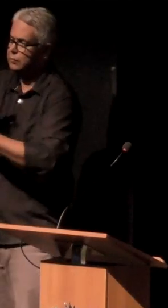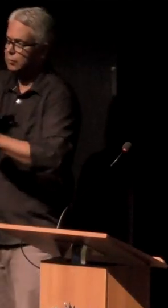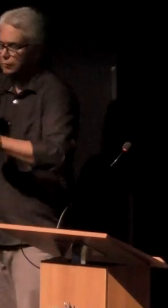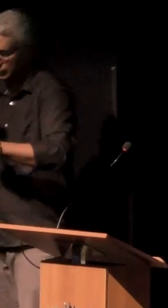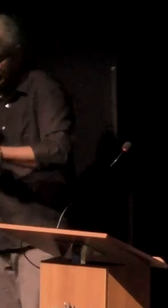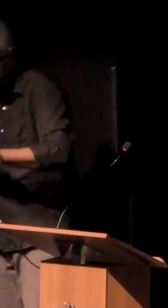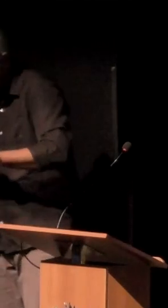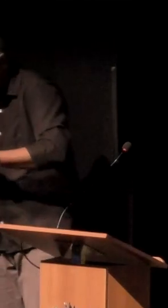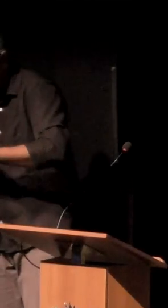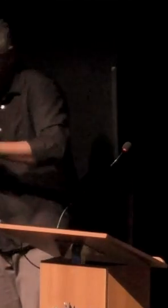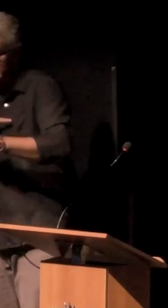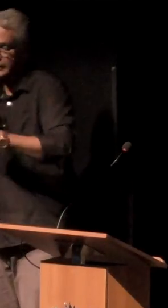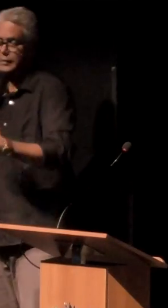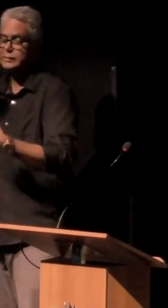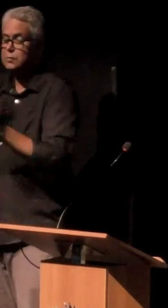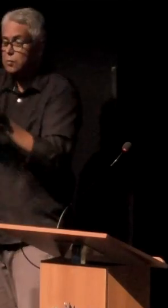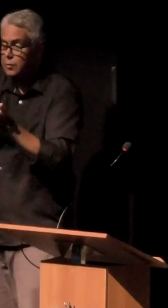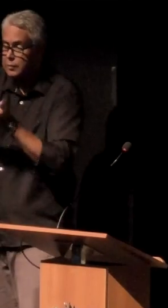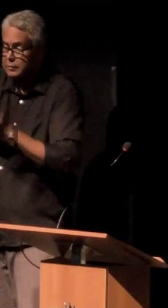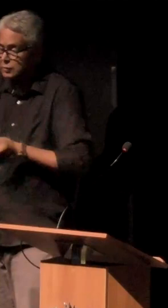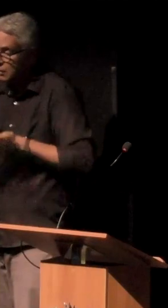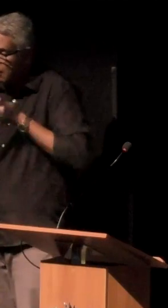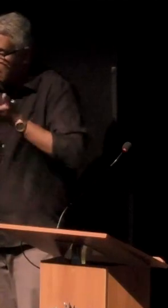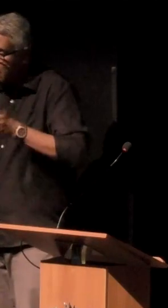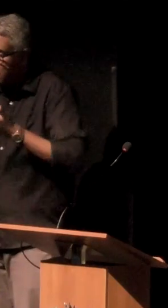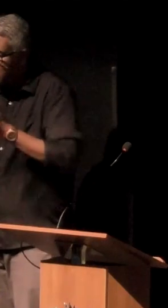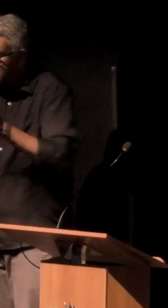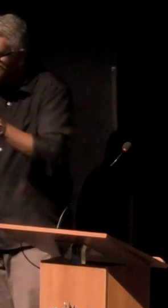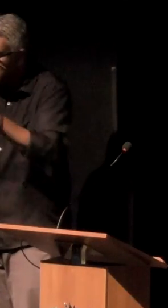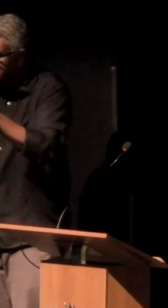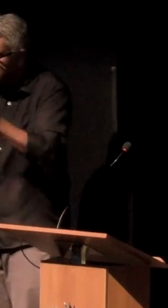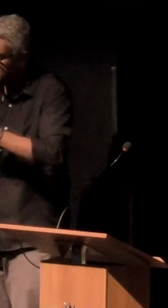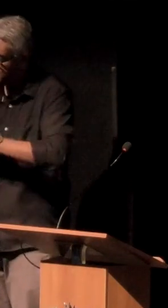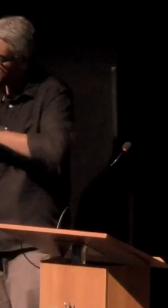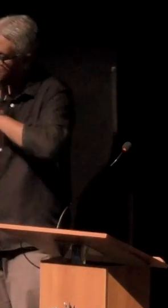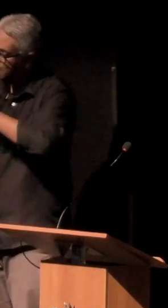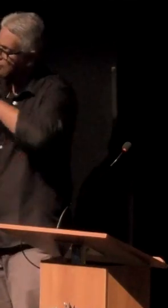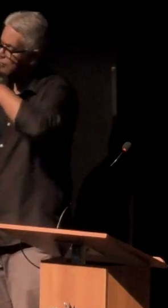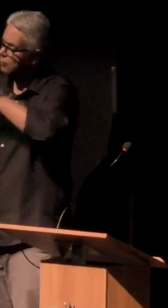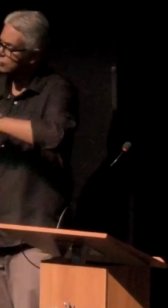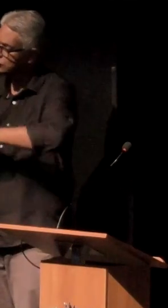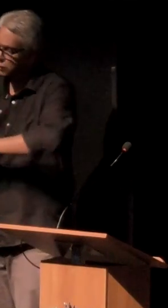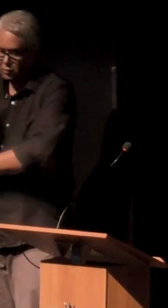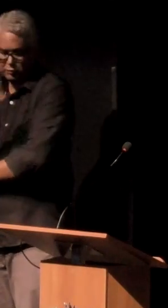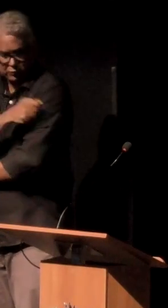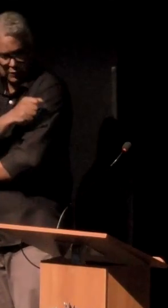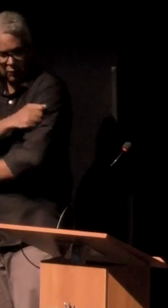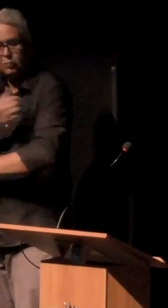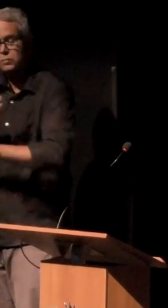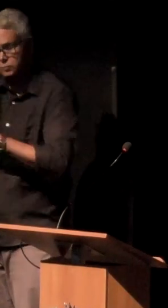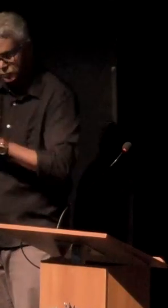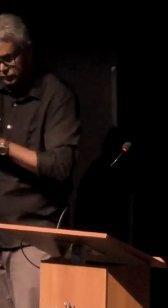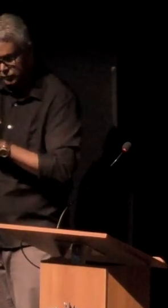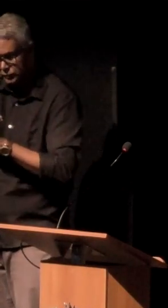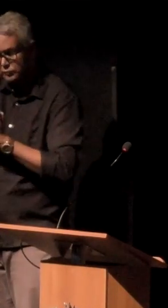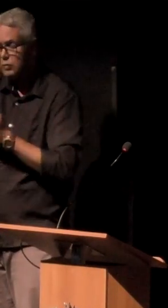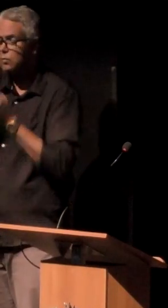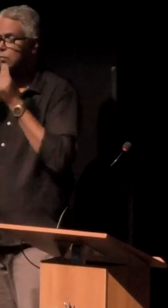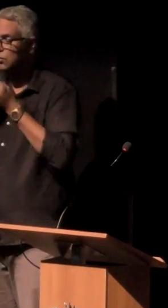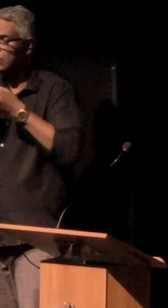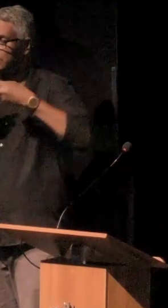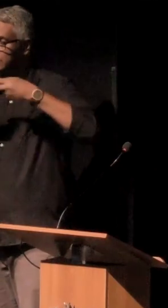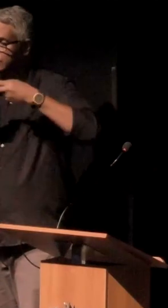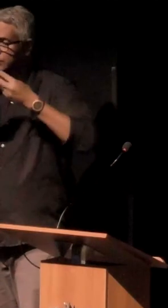tem esse compromisso de contribuir para o crescimento para o desenvolvimento dos nossos estudantes né por meio de dois braços